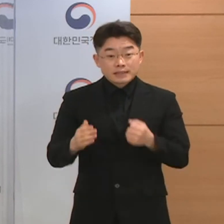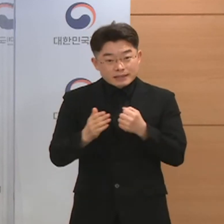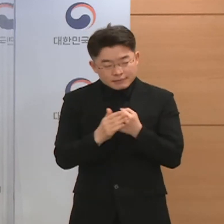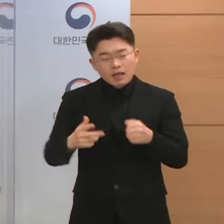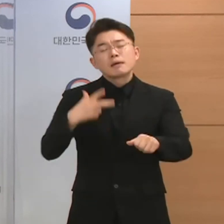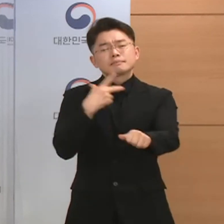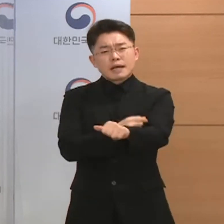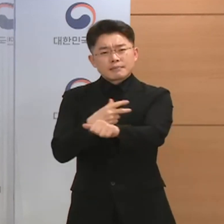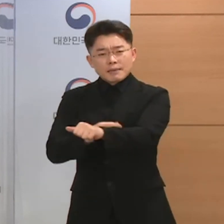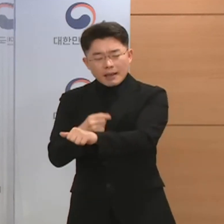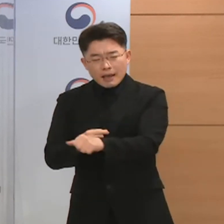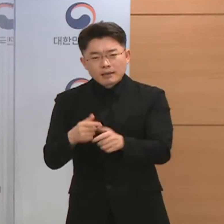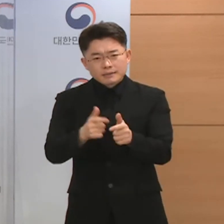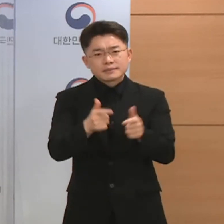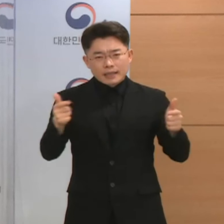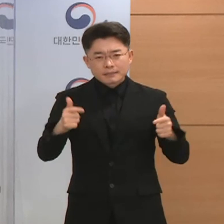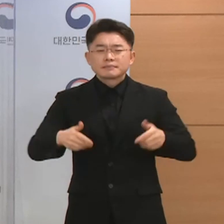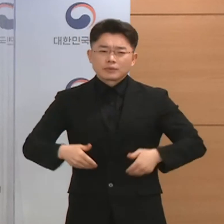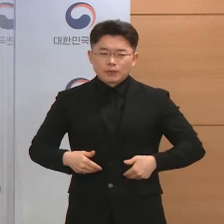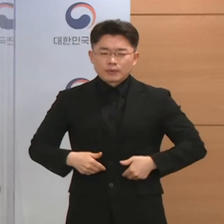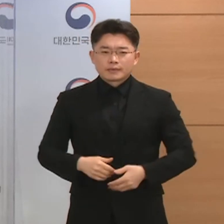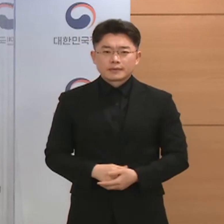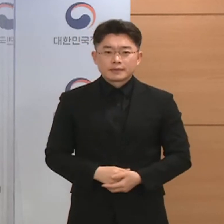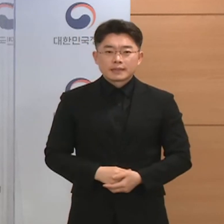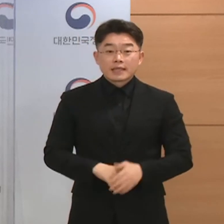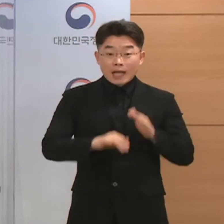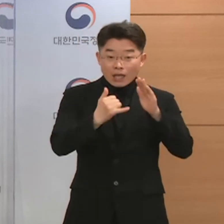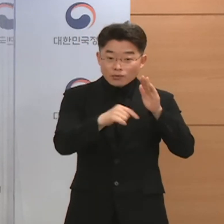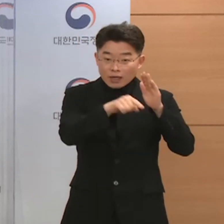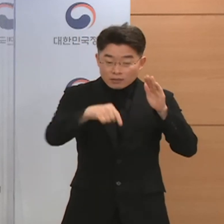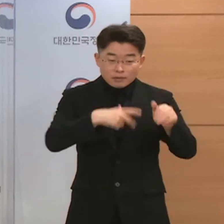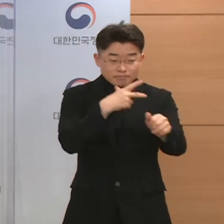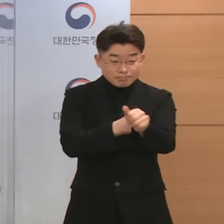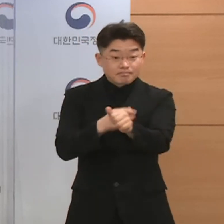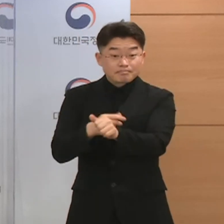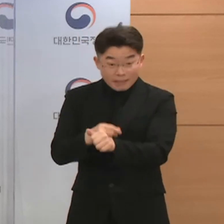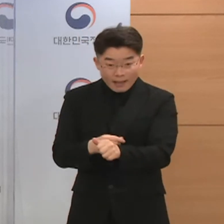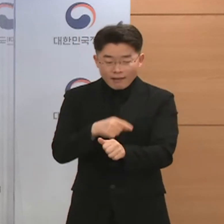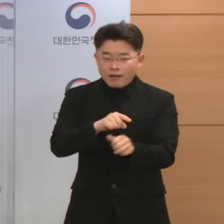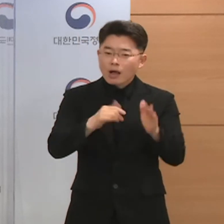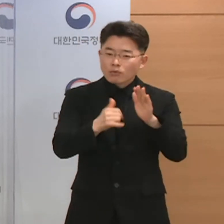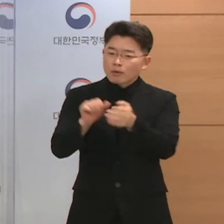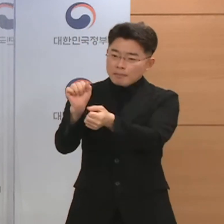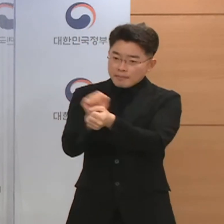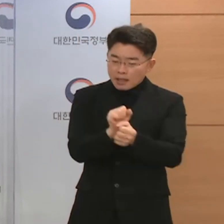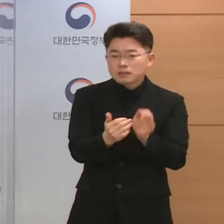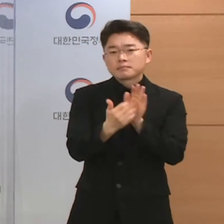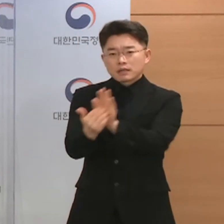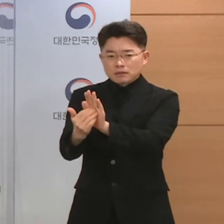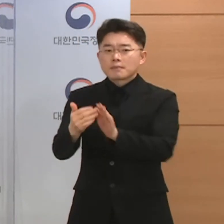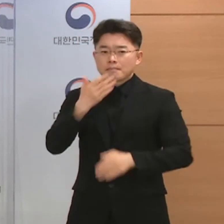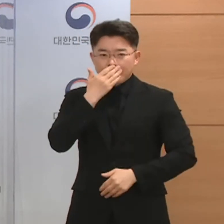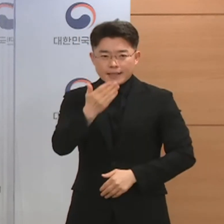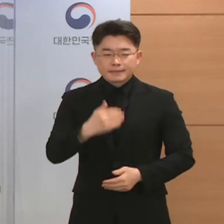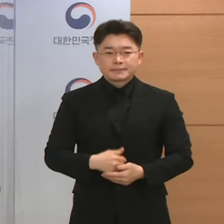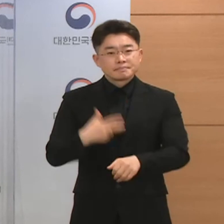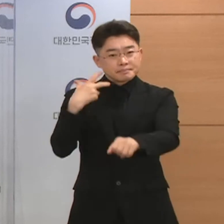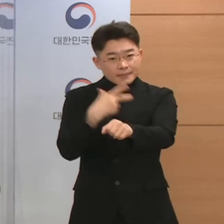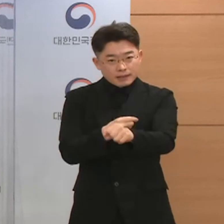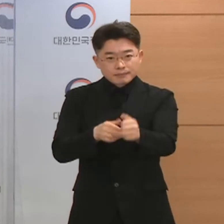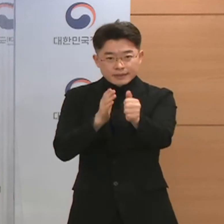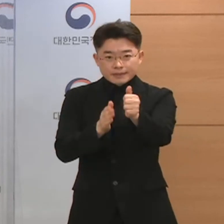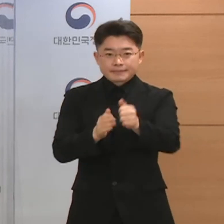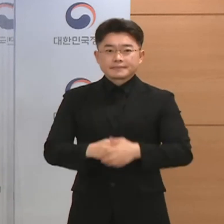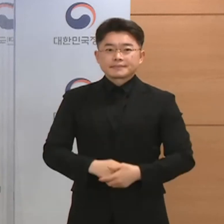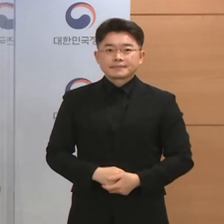받으셔서 가족 간 모임에 있어서 가족 간 감염 가능성을 최대한 떨어뜨리는 길에 동참해 주시기를 부탁드리겠습니다.